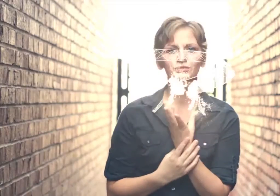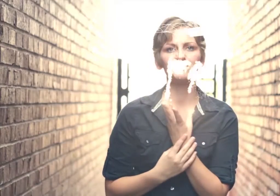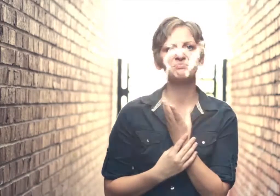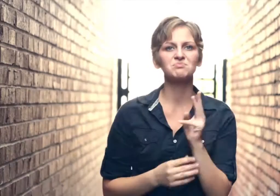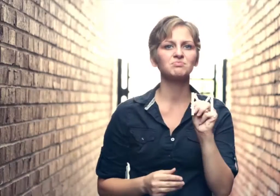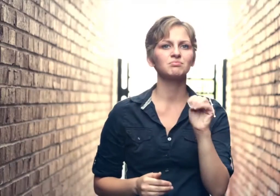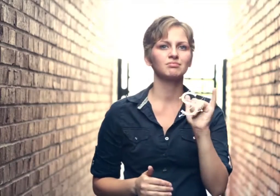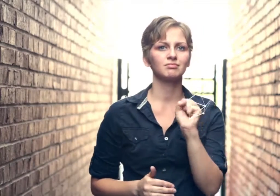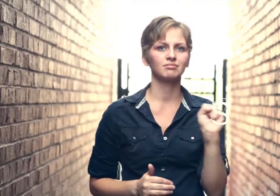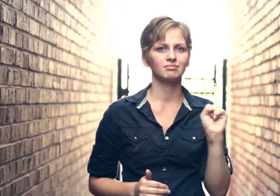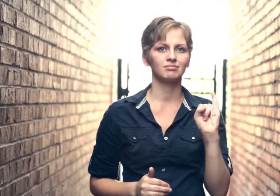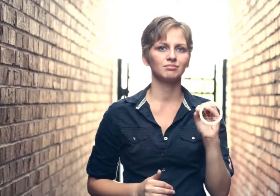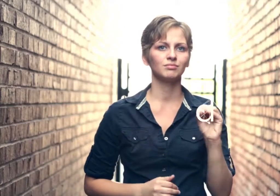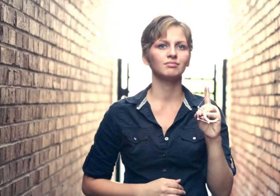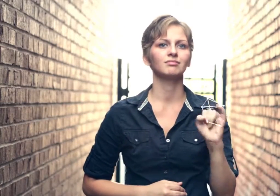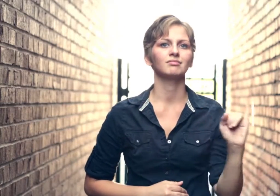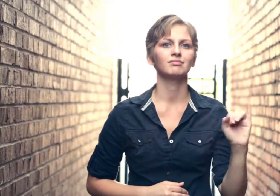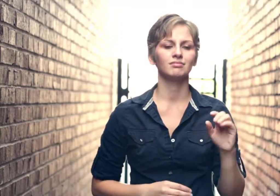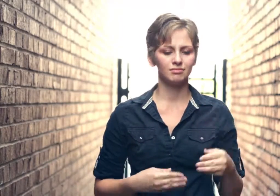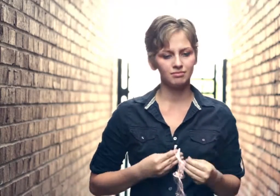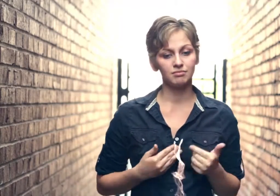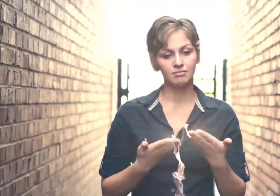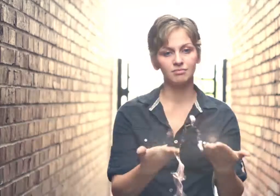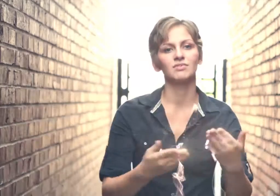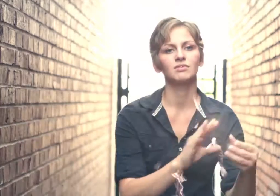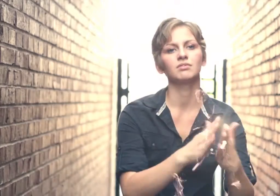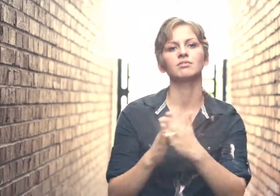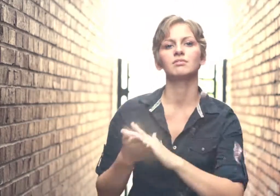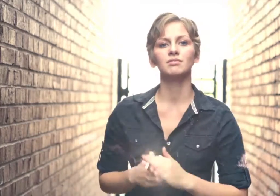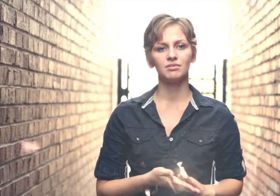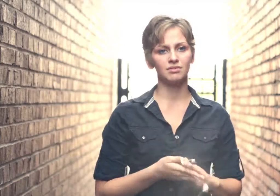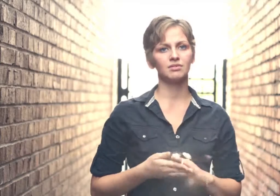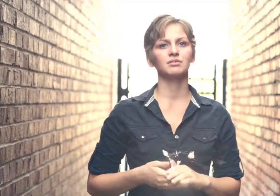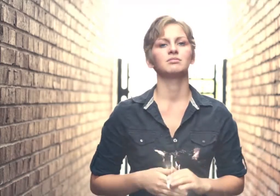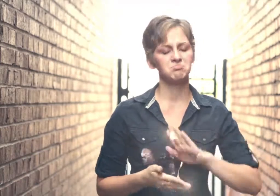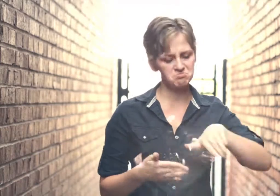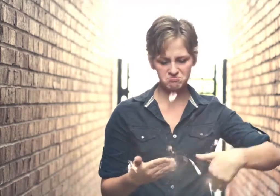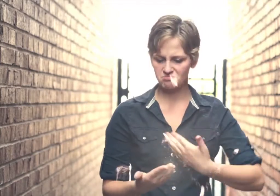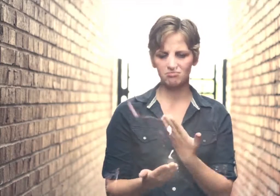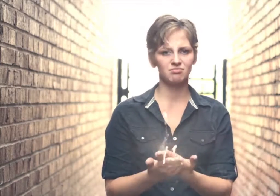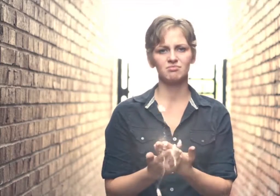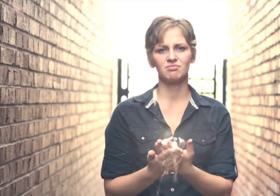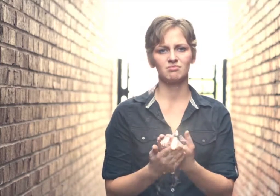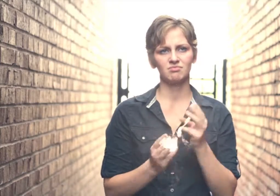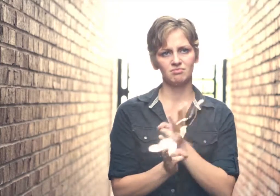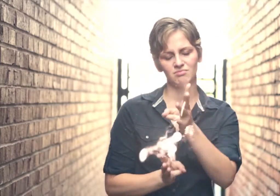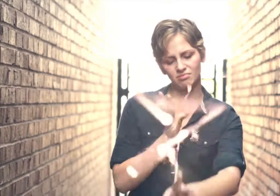oportunidad para la exploración y el crecimiento. Missio Dei vive el mensaje con la comunidad, todos los aspectos de la